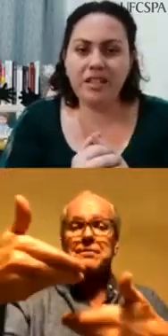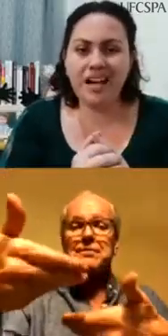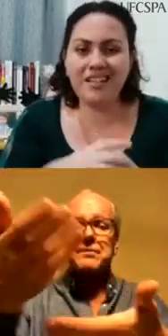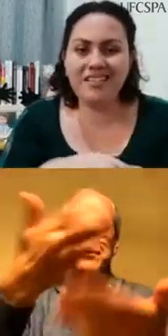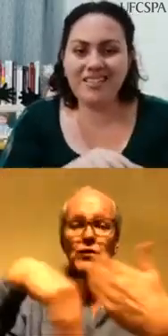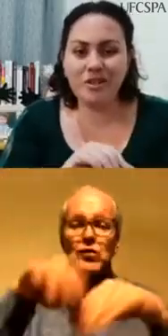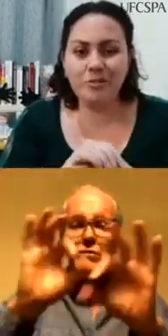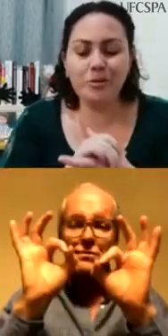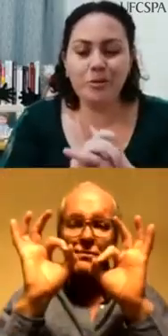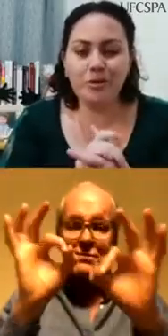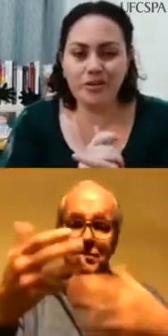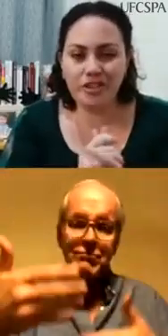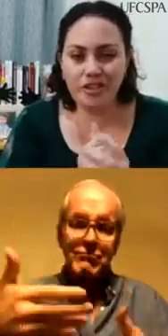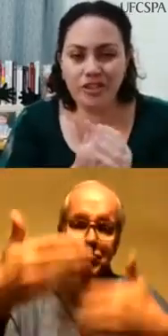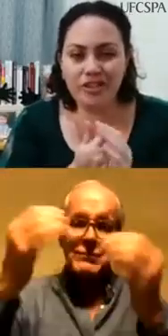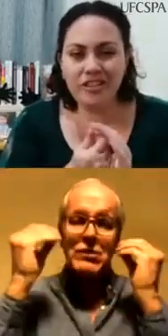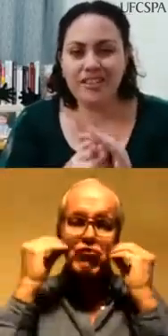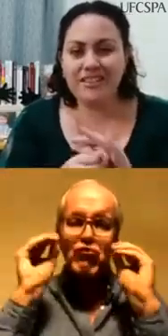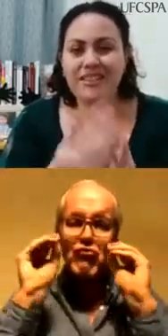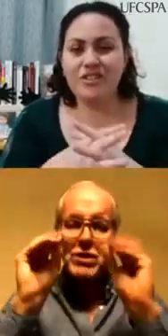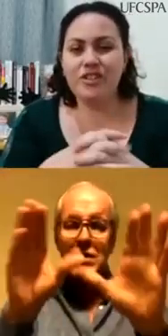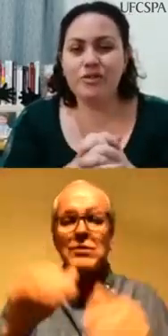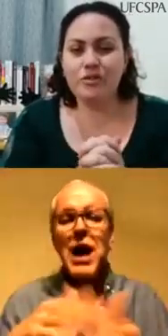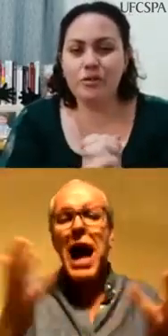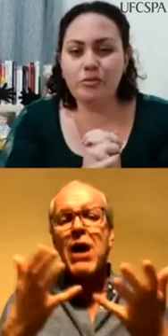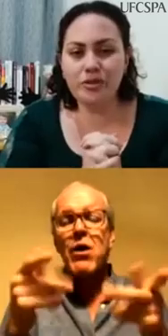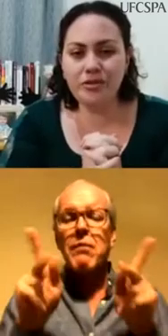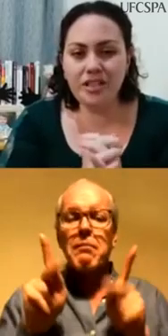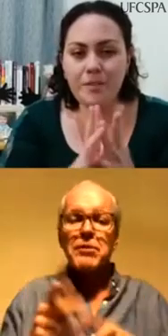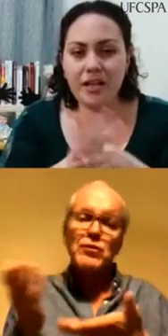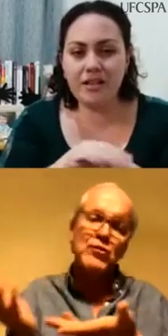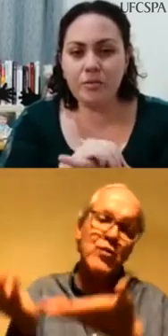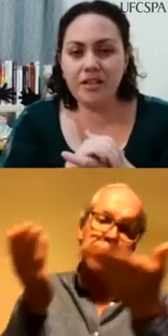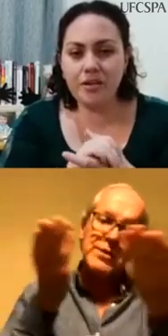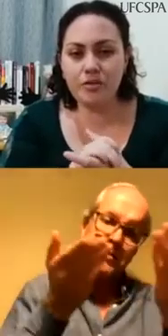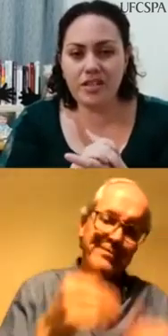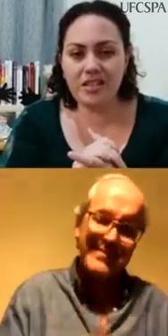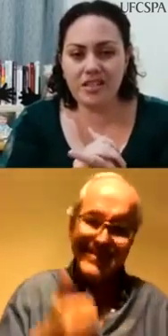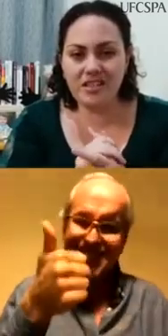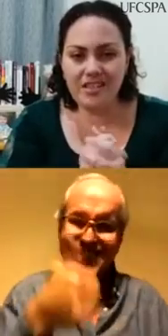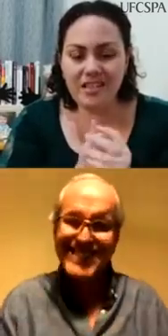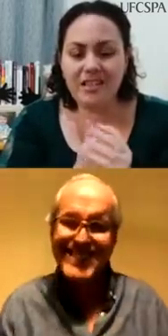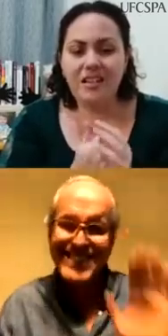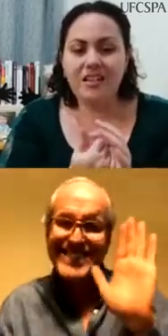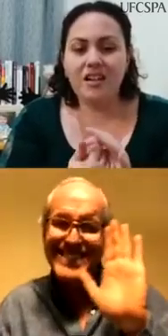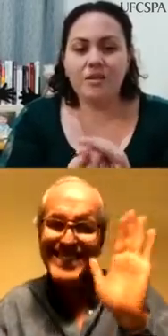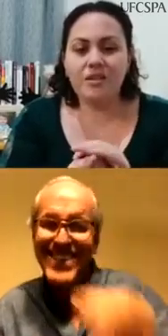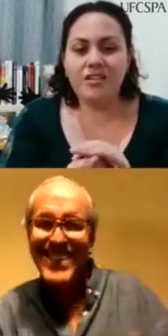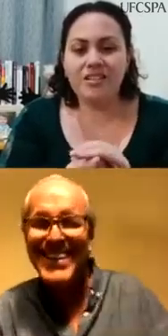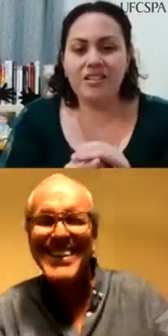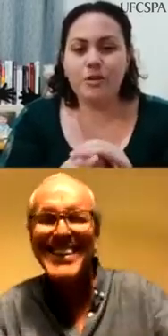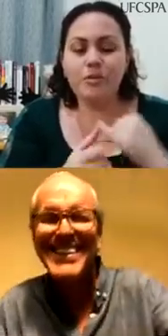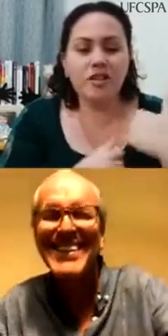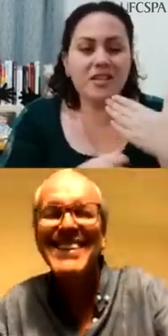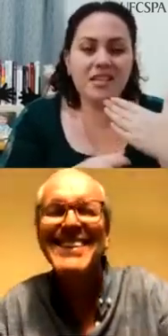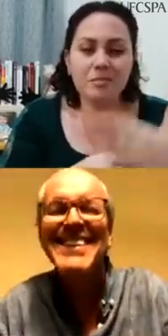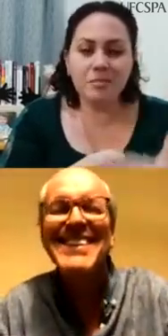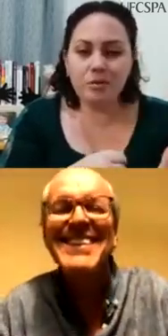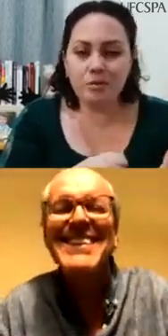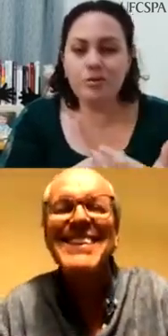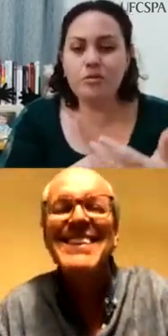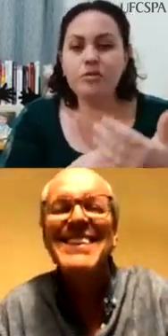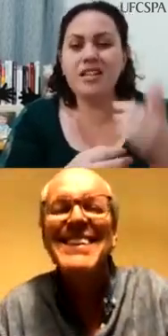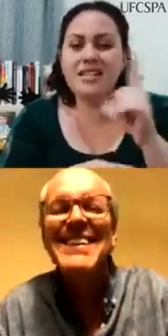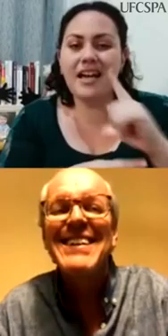Muito obrigada, então, pelo convite. Tá, gente? Fico muito feliz por cada comentário de vocês. Agora, eu pedi licença